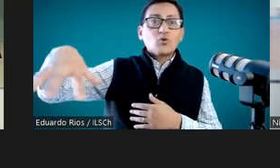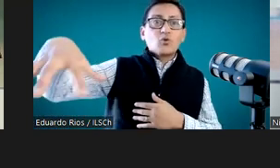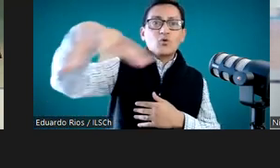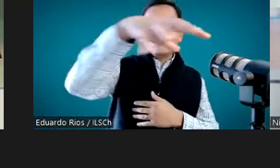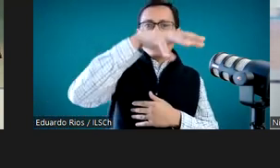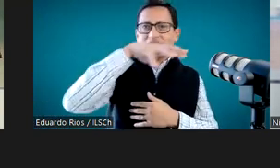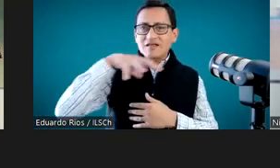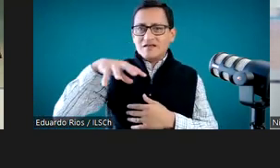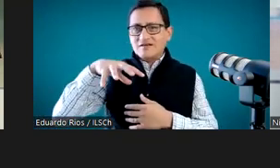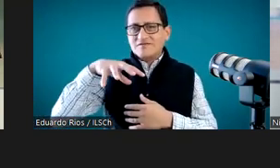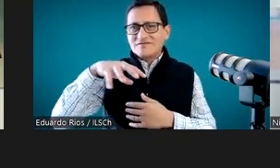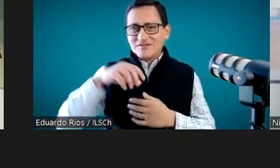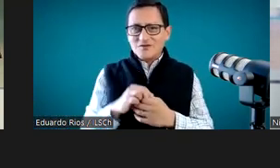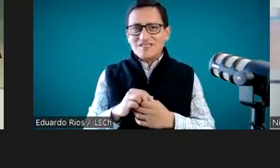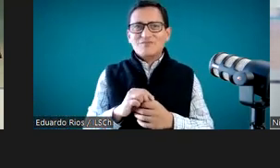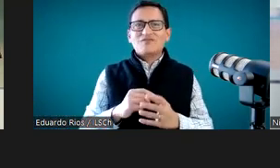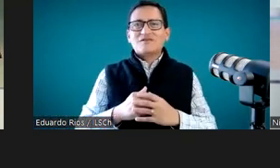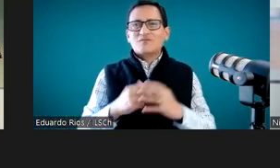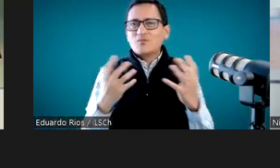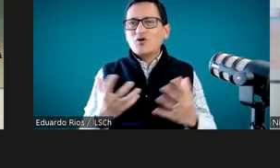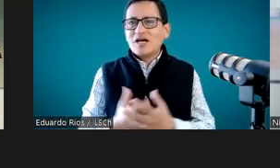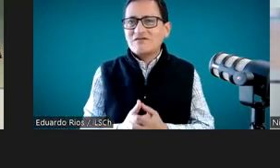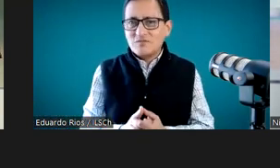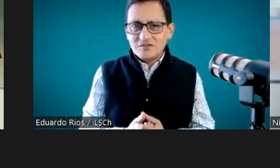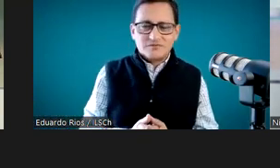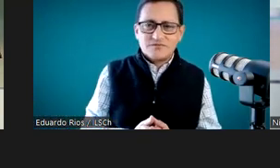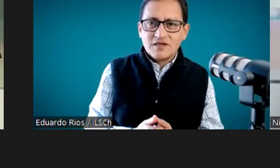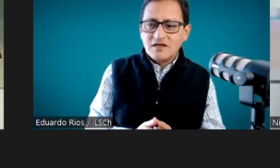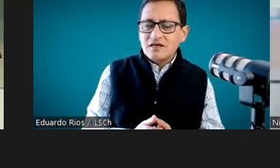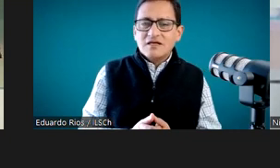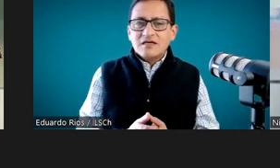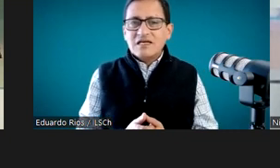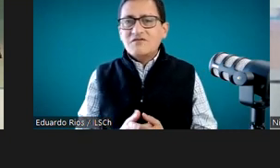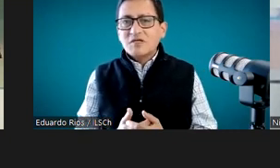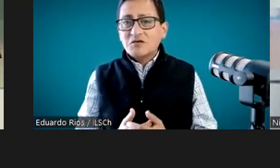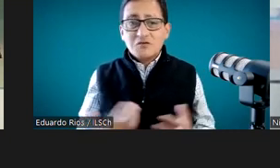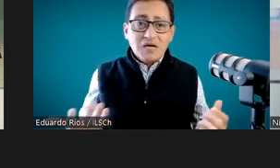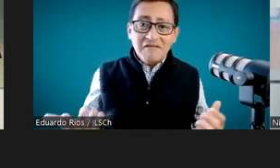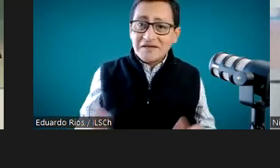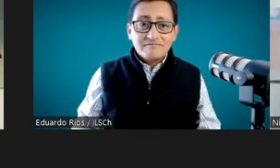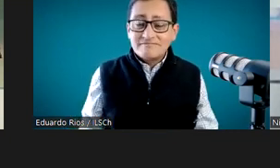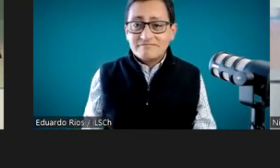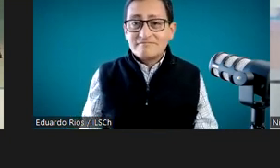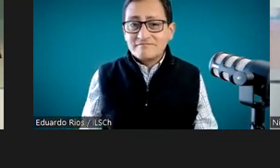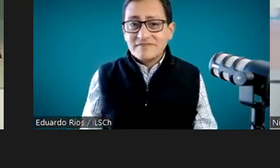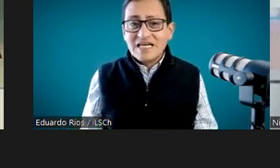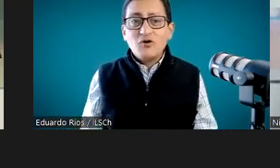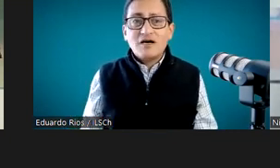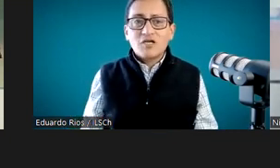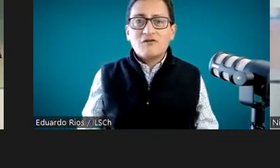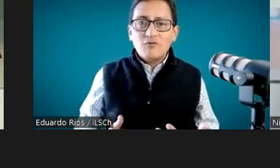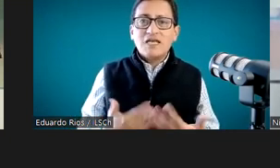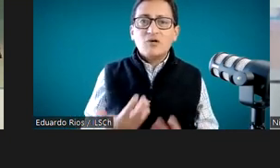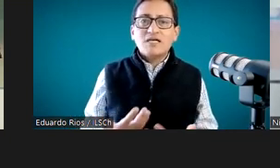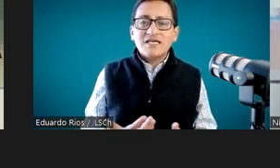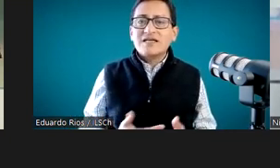un cubo 3D donde podemos colocar información. Y la información no son palabras.